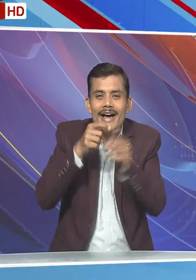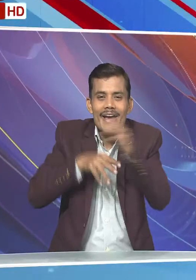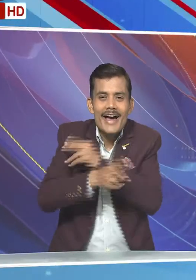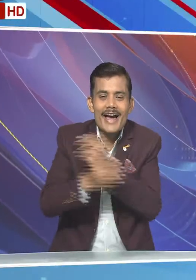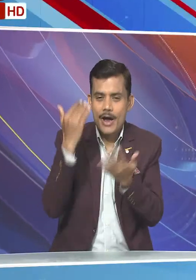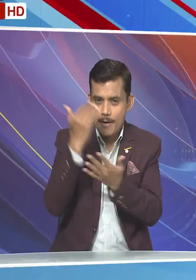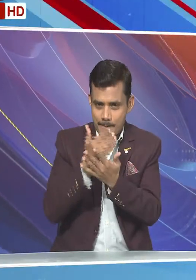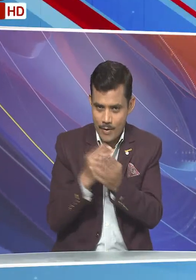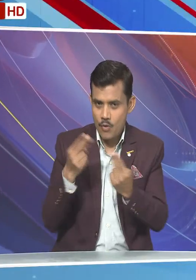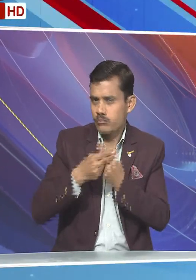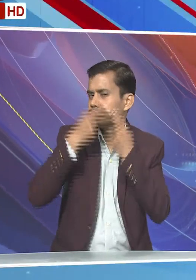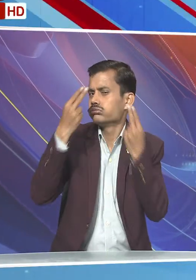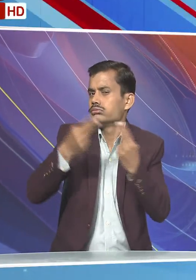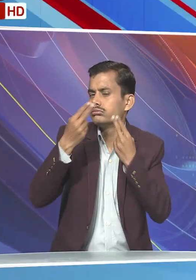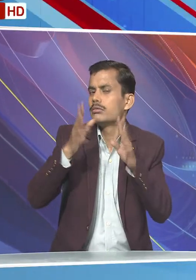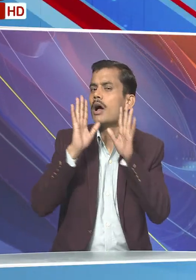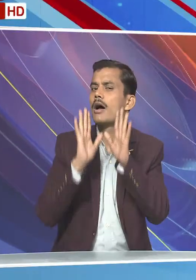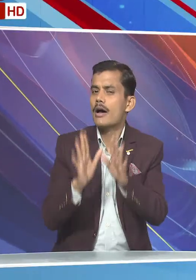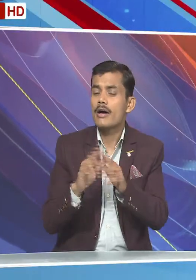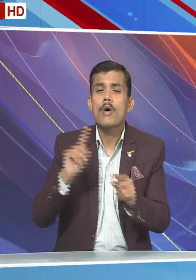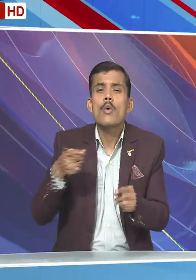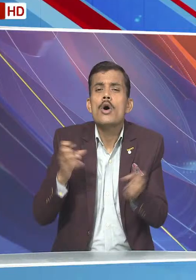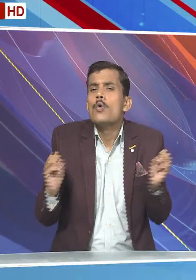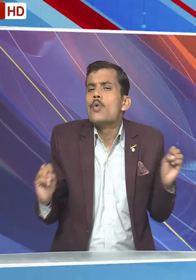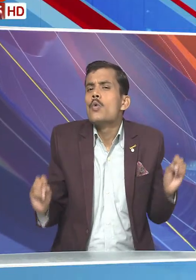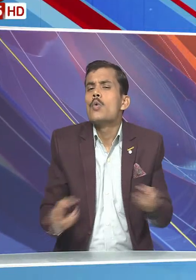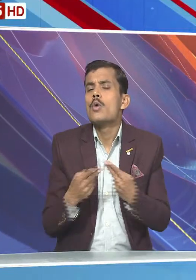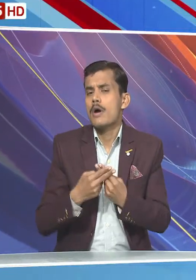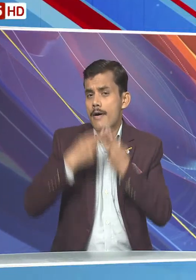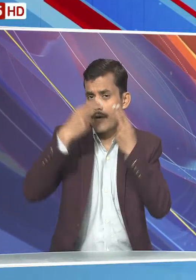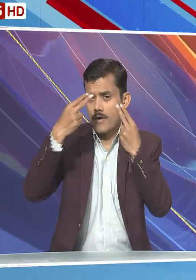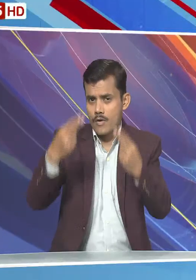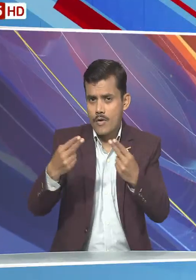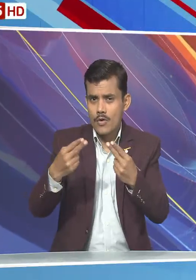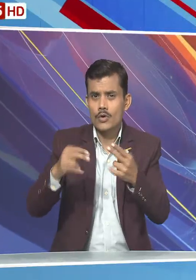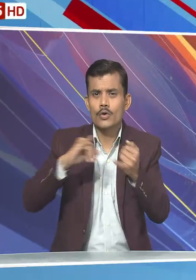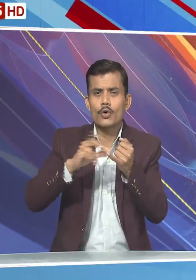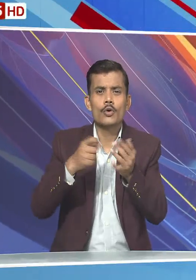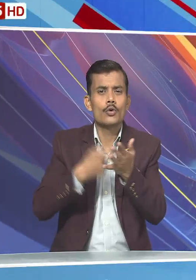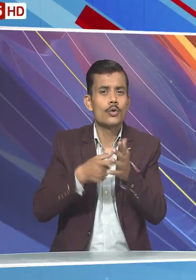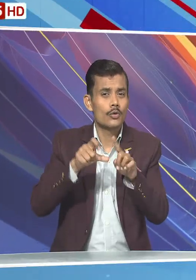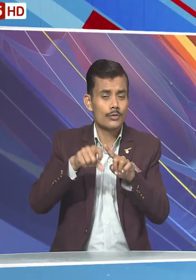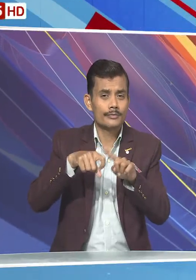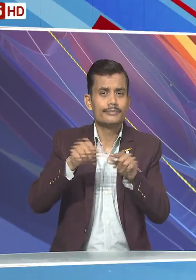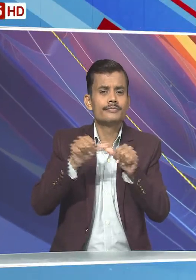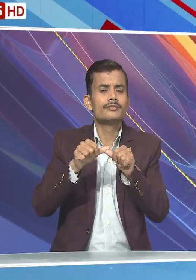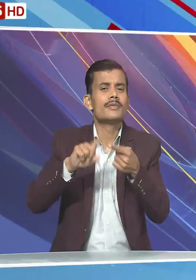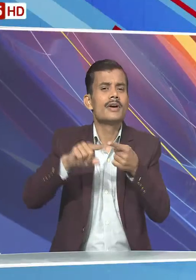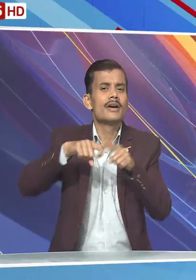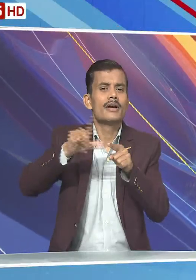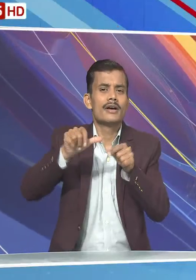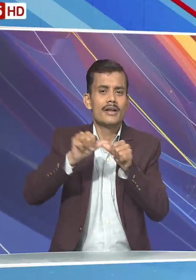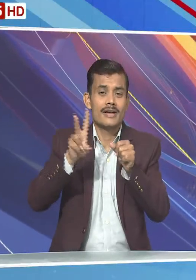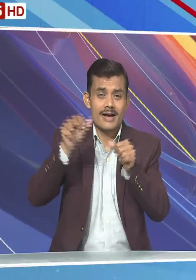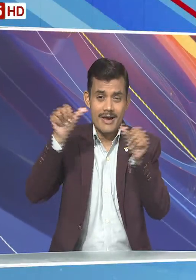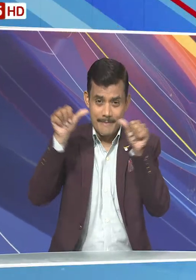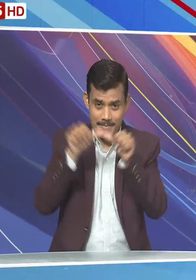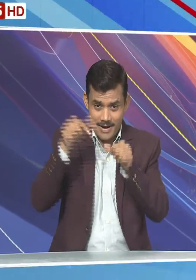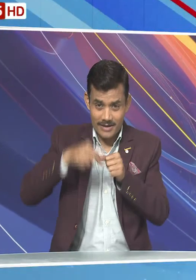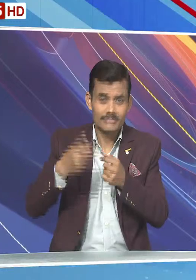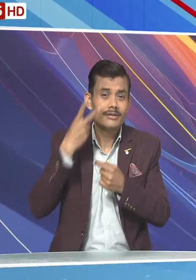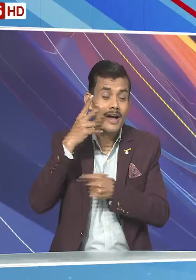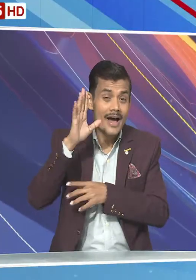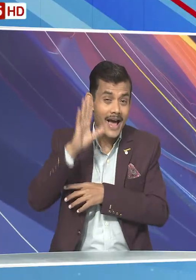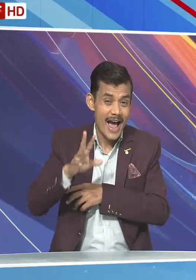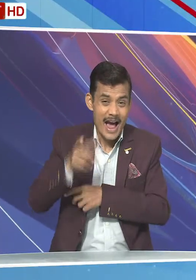वाले शानदार धारावाहिकों की। तो सबसे पहले बात करेंगे धारावाहिक सुरों का एकलव्य की। इस धारावाहिक में आज आपको देखने को मिलेगा